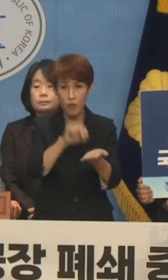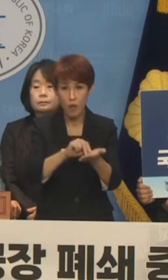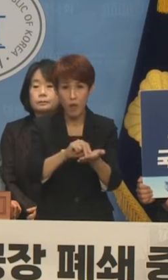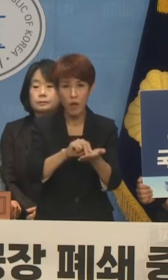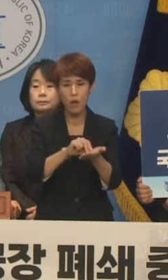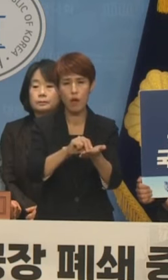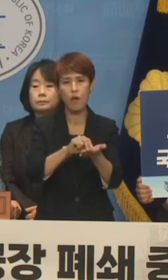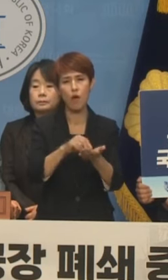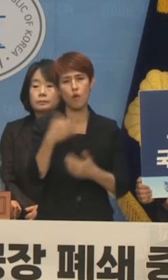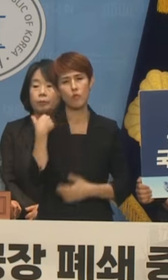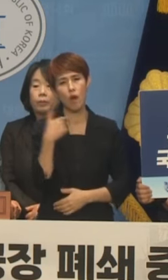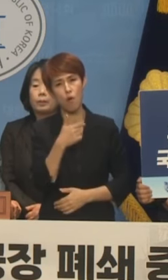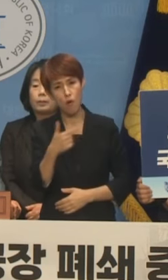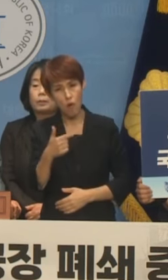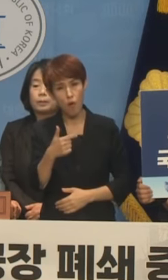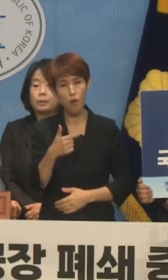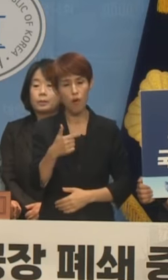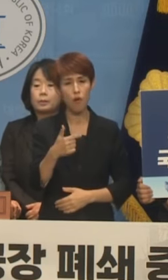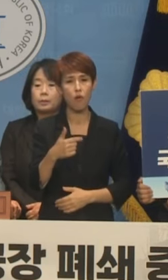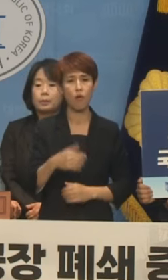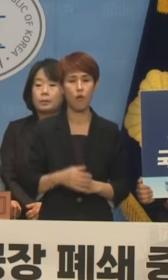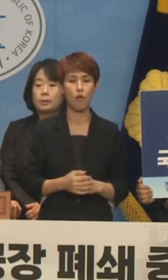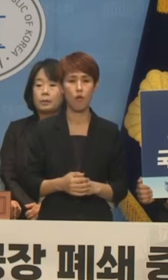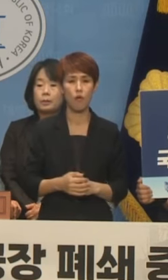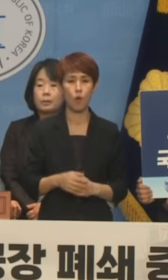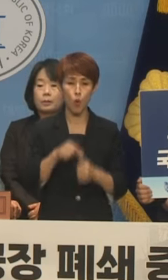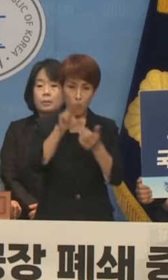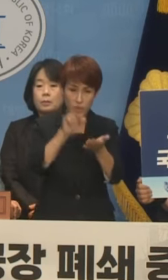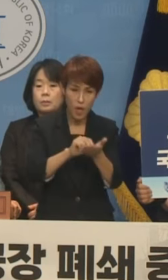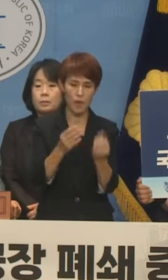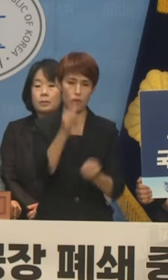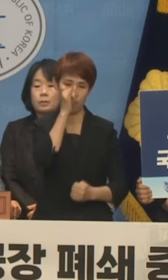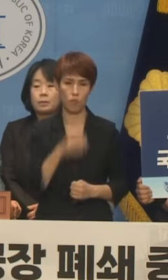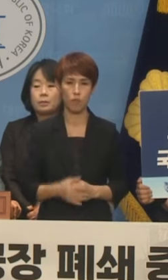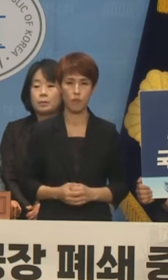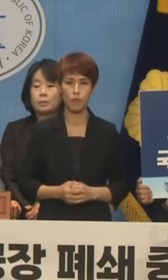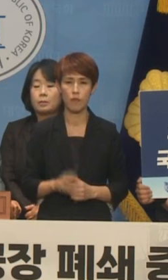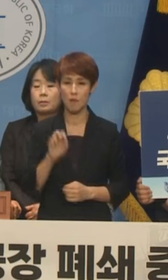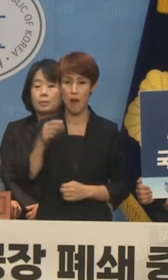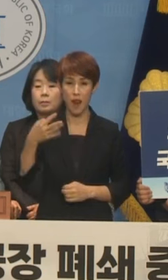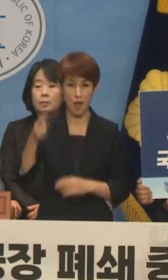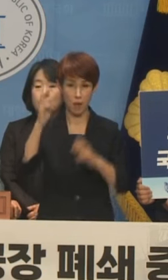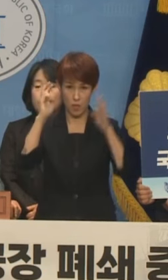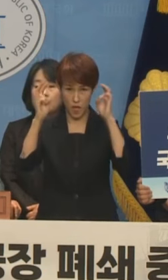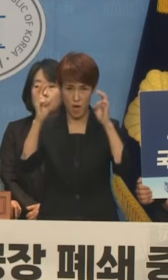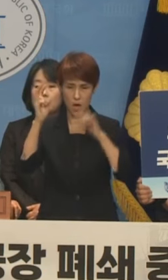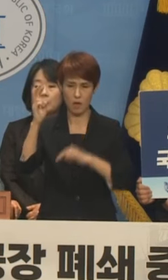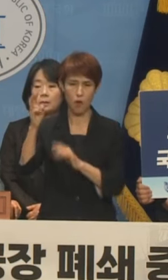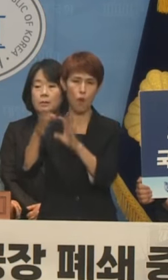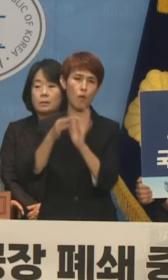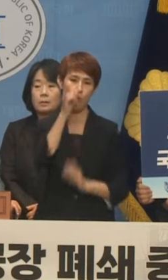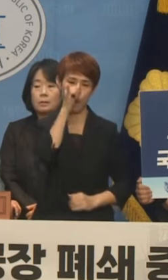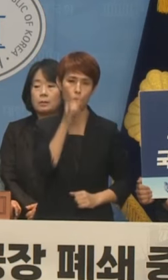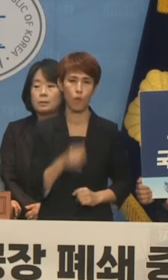것이라는 사실 어렵지 않게 예상할 수 있습니다. 말레베어 사례 또한 이러한 범죄의 연장선에